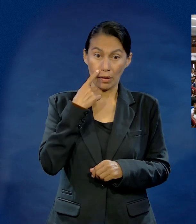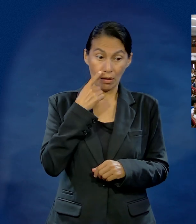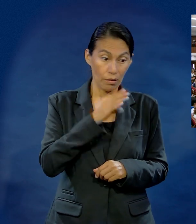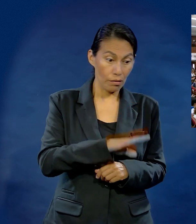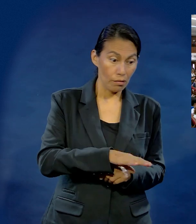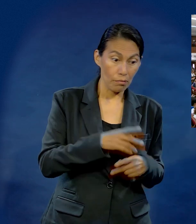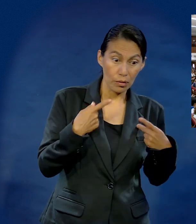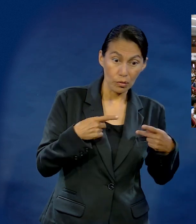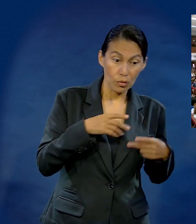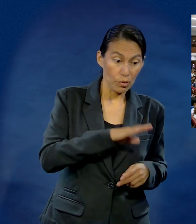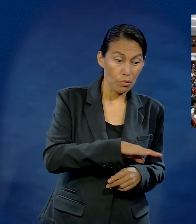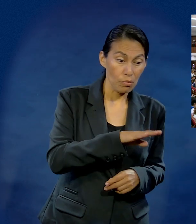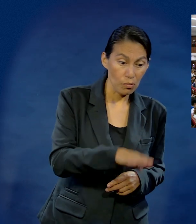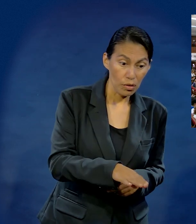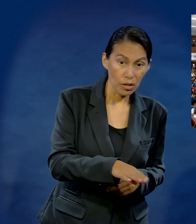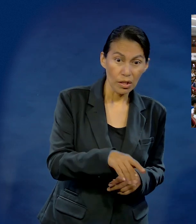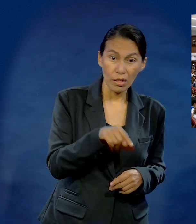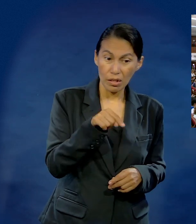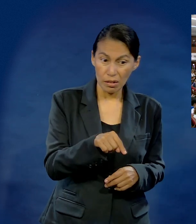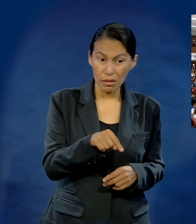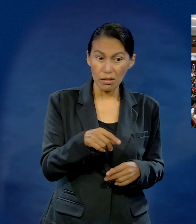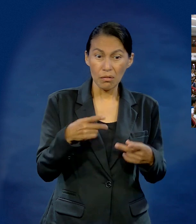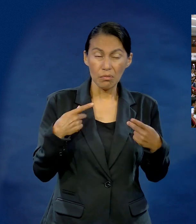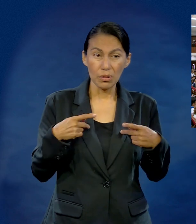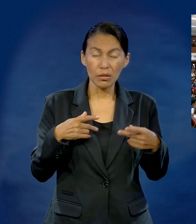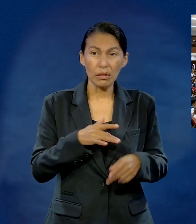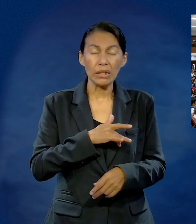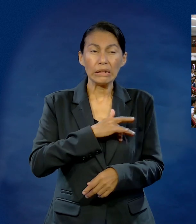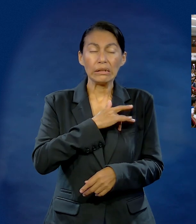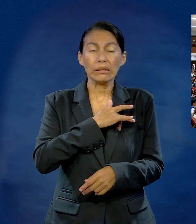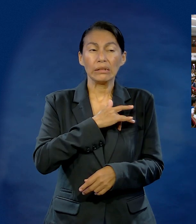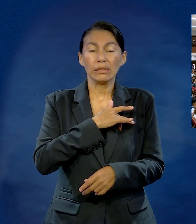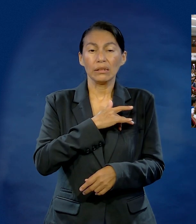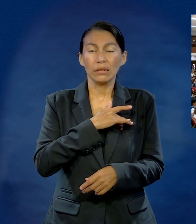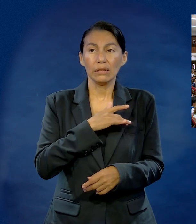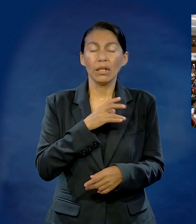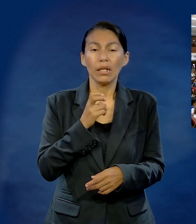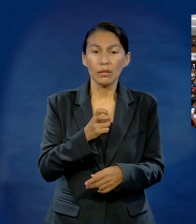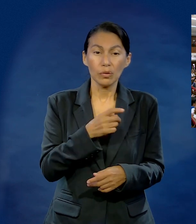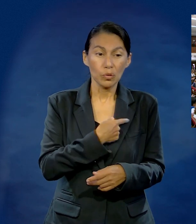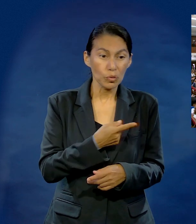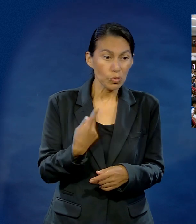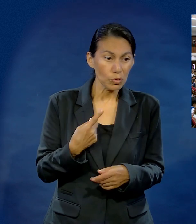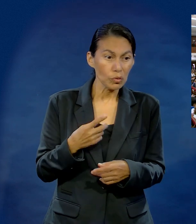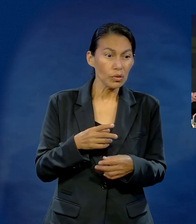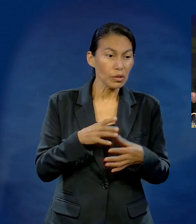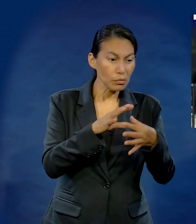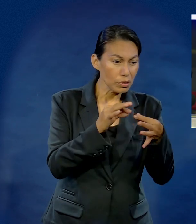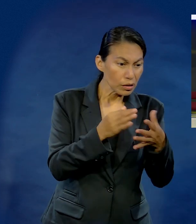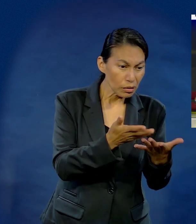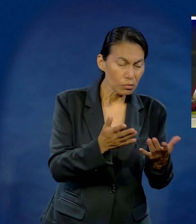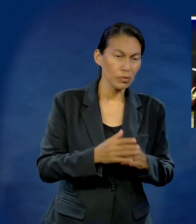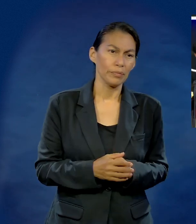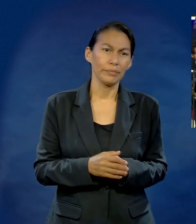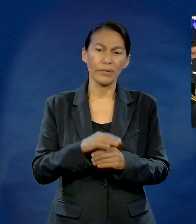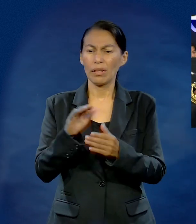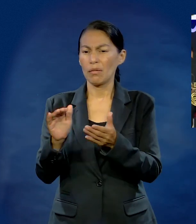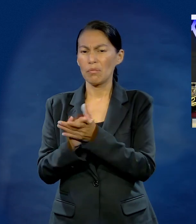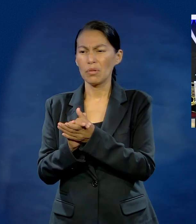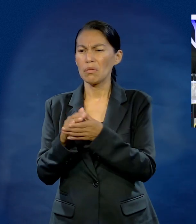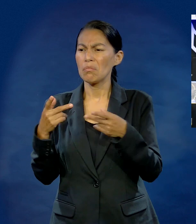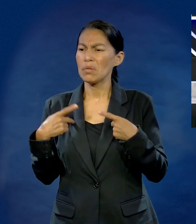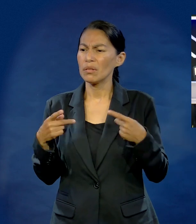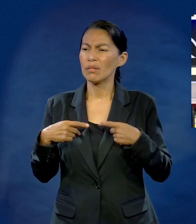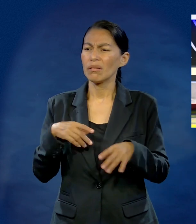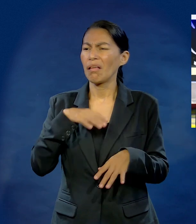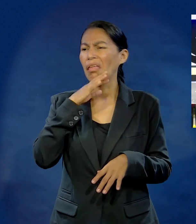los funerales. Incluso eran más efectivos para la misión que las mismas bodas. Porque en las bodas, a pesar de que hay comida gratis y